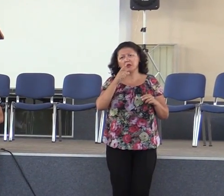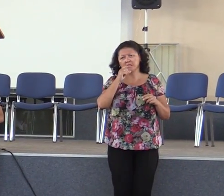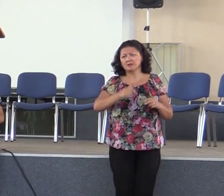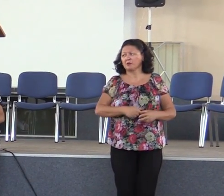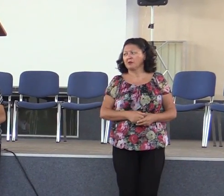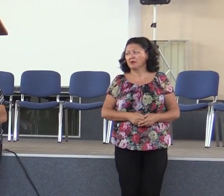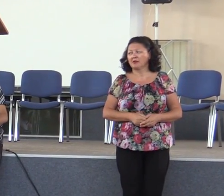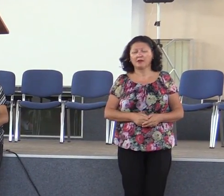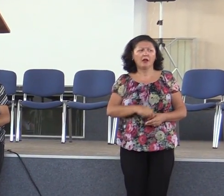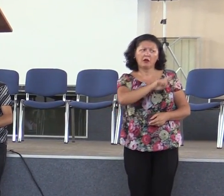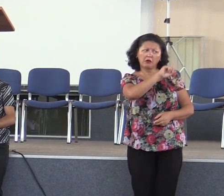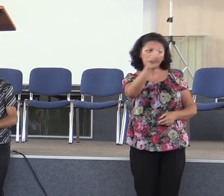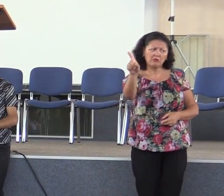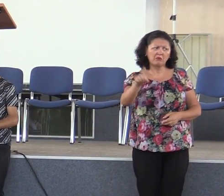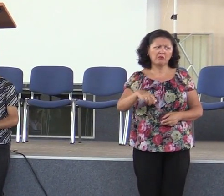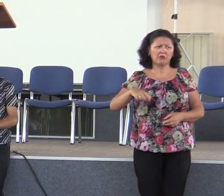nu există iubire.